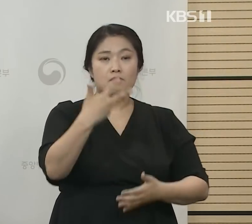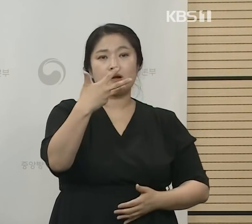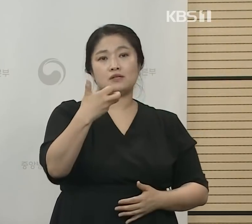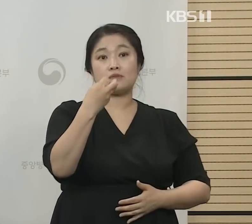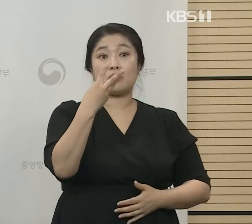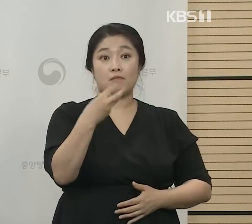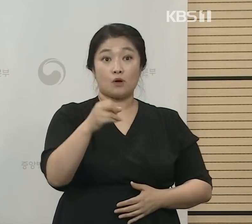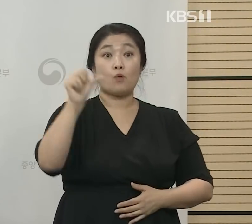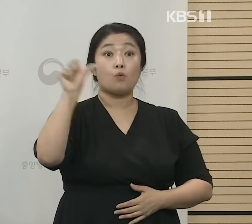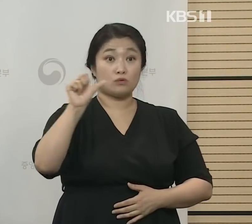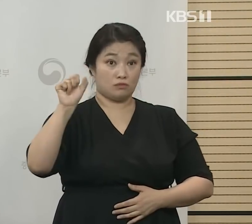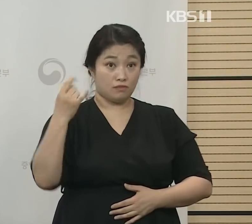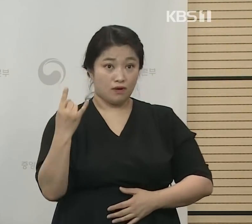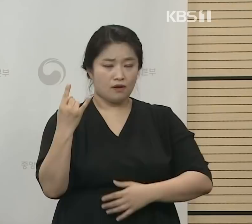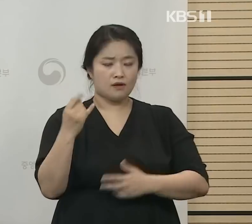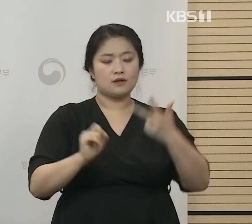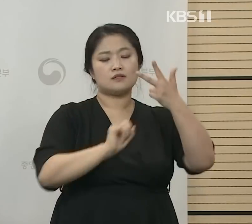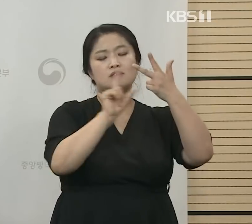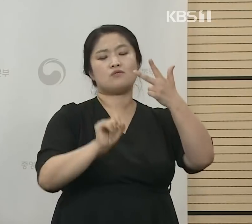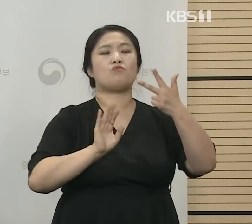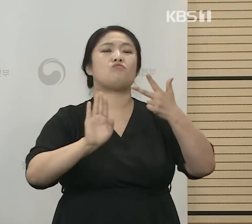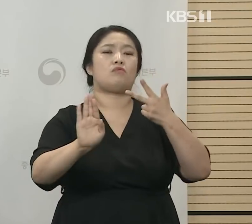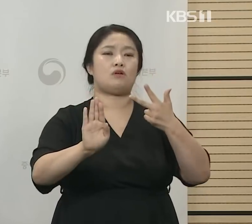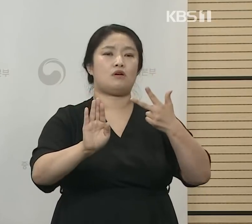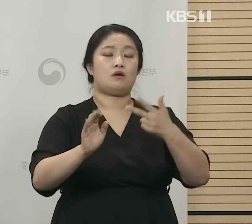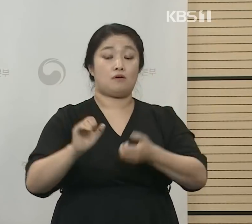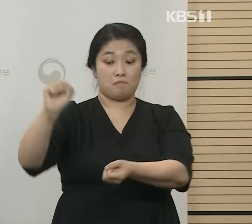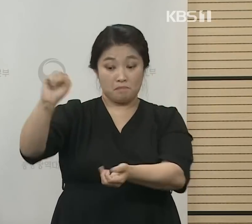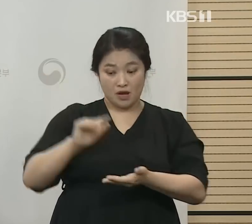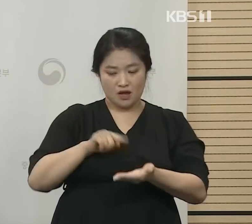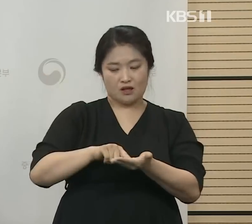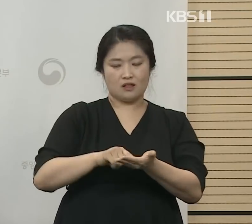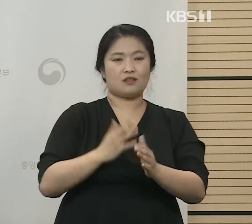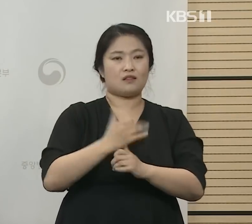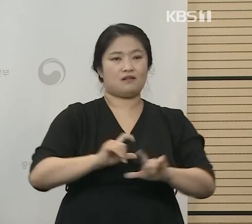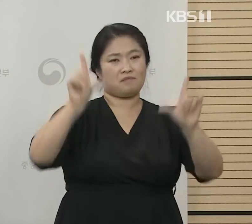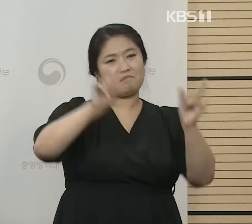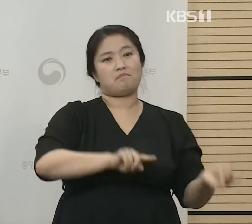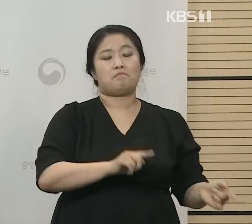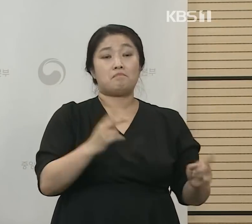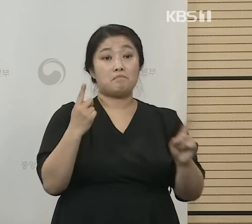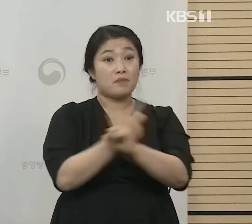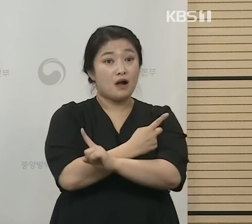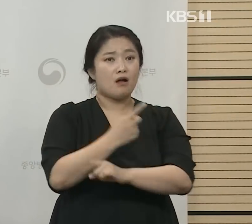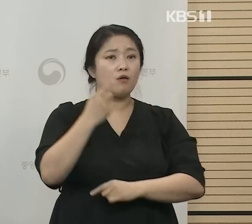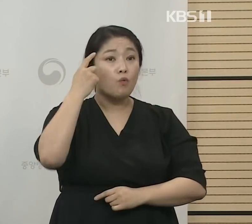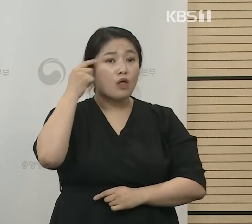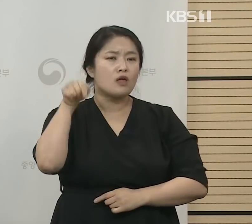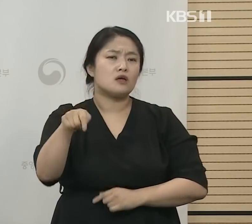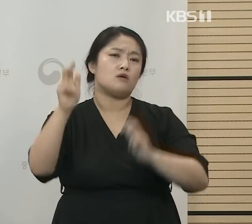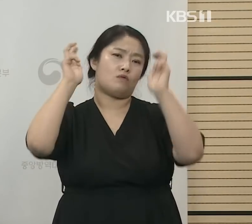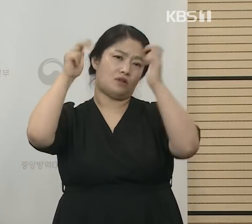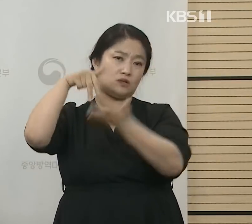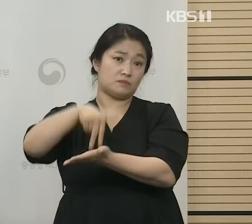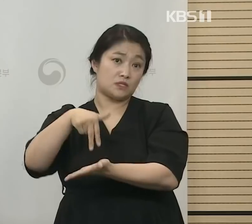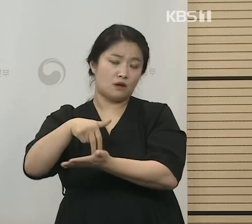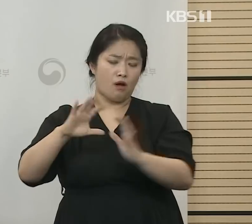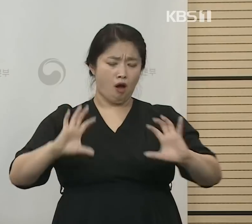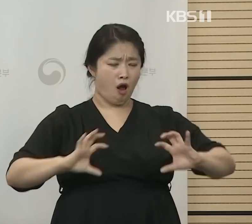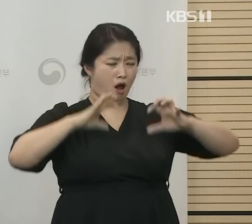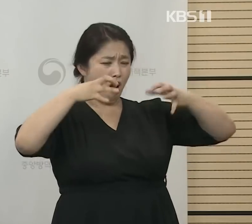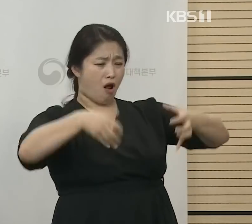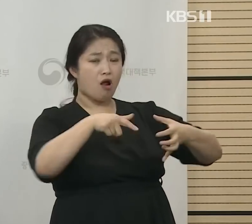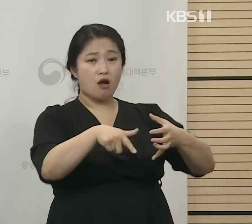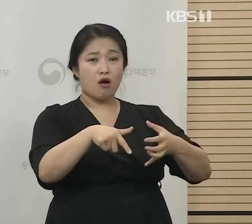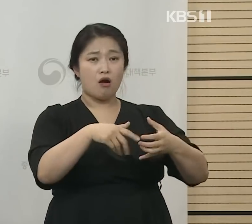83만 5천 회분은 7월 이후로 배송 일정이 조정되었습니다. 이는 코백스 측에서 전